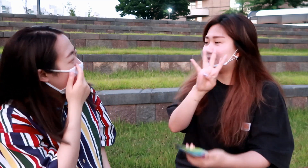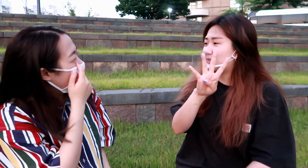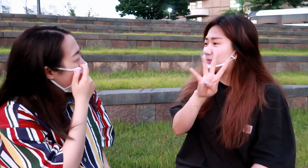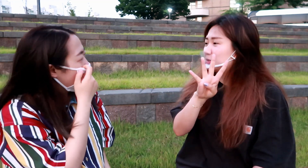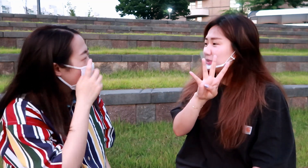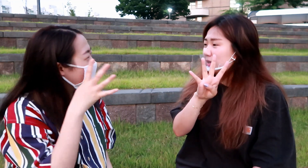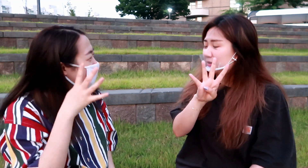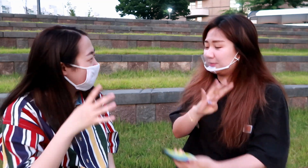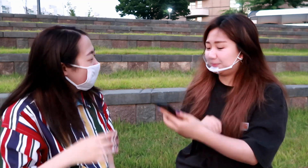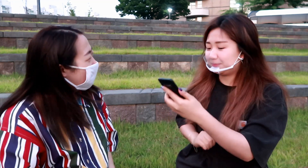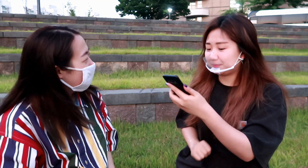번째. 맞죠? 어.